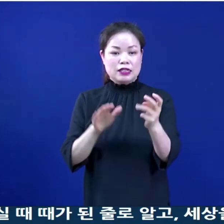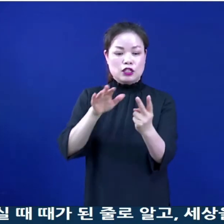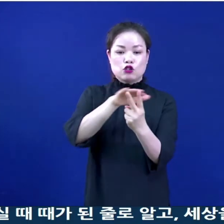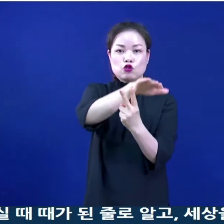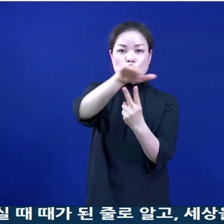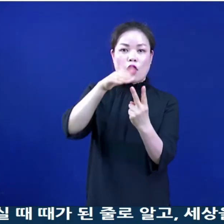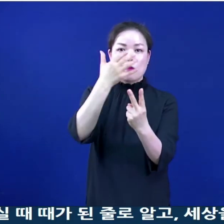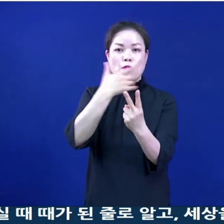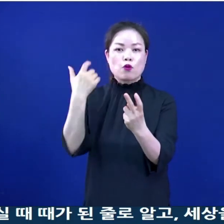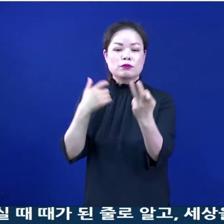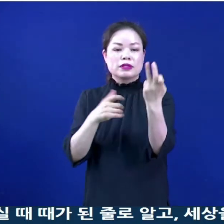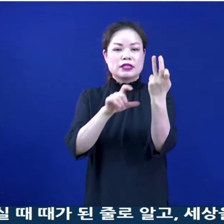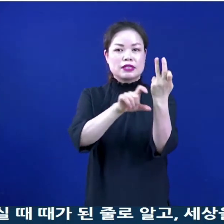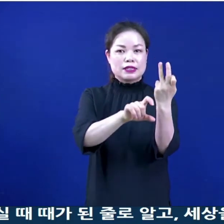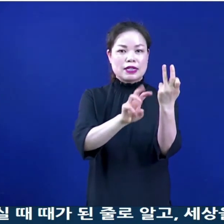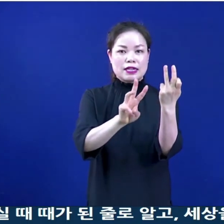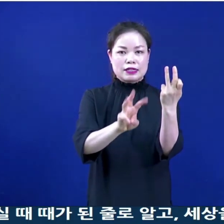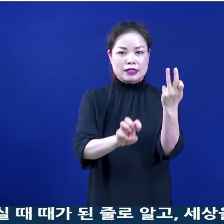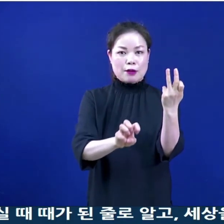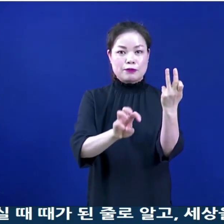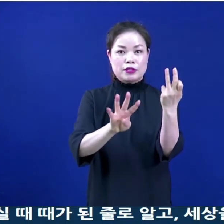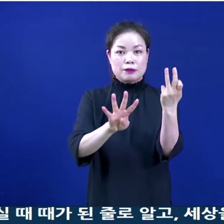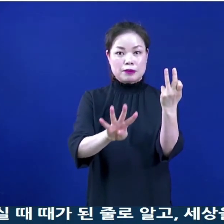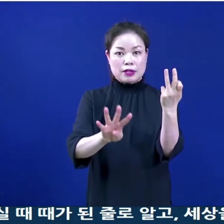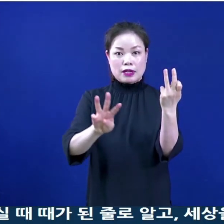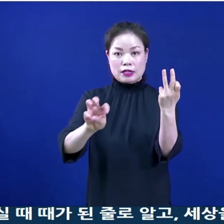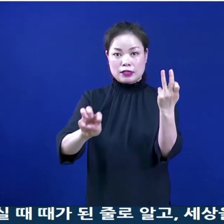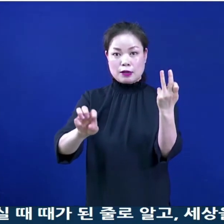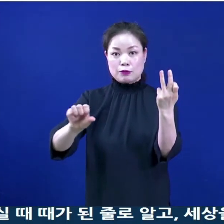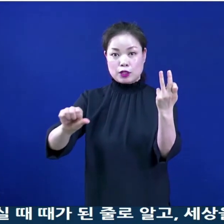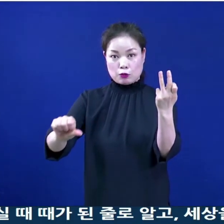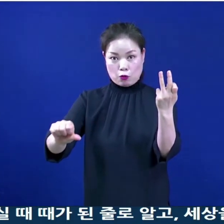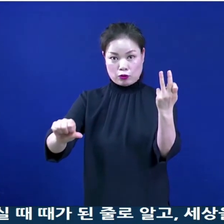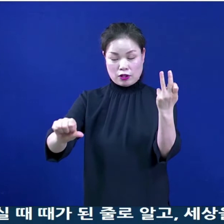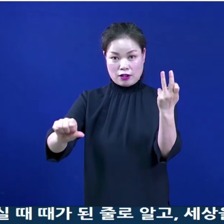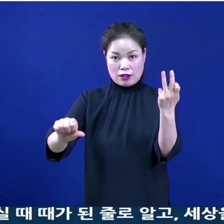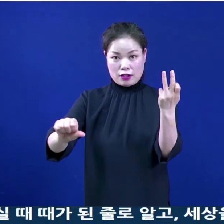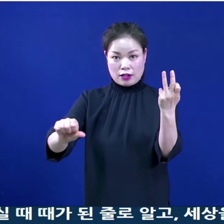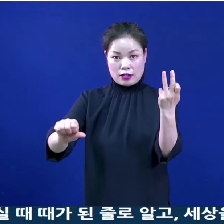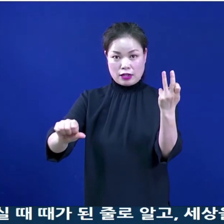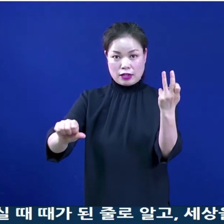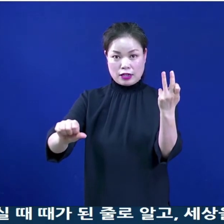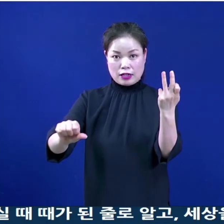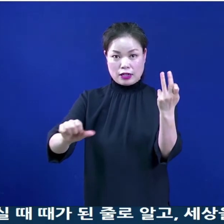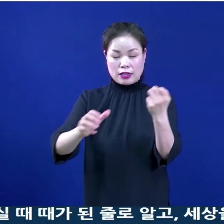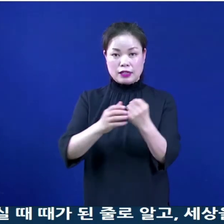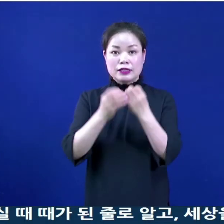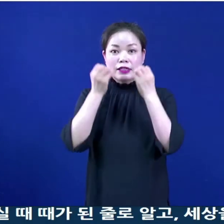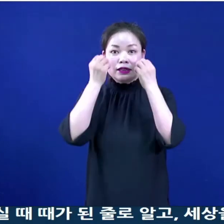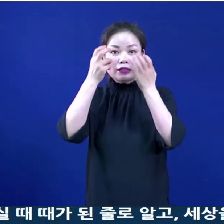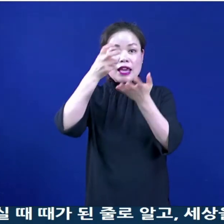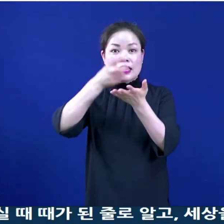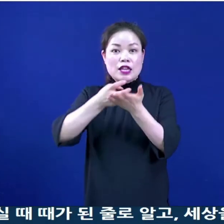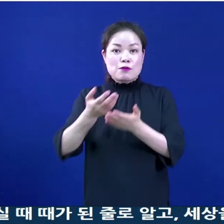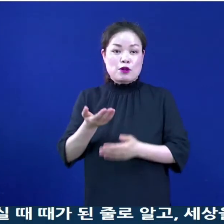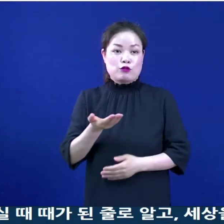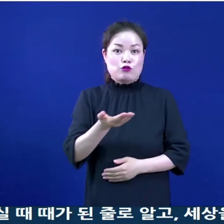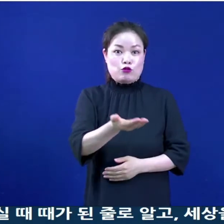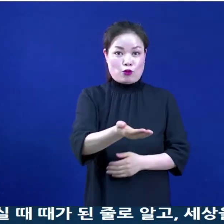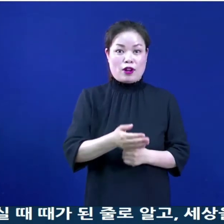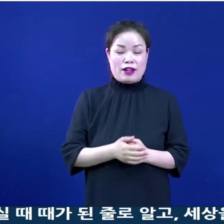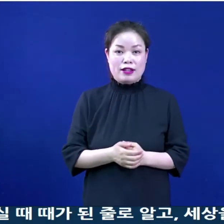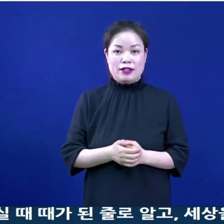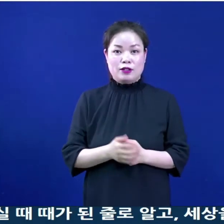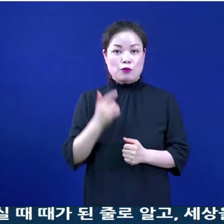요한복음 13장 34절과 35절에 새 계명을 주노라 이렇게 말씀하십니다.